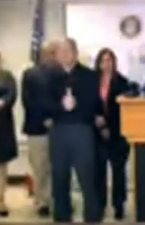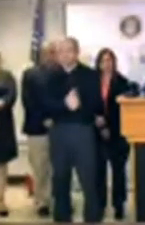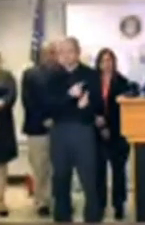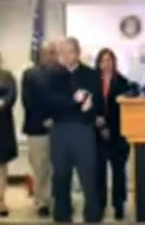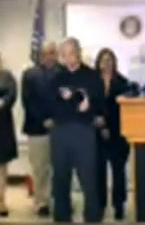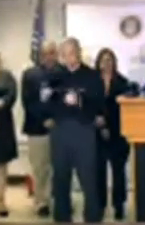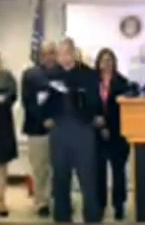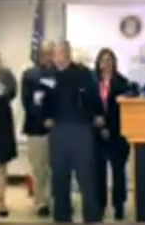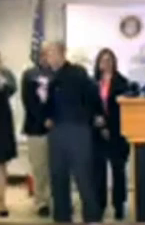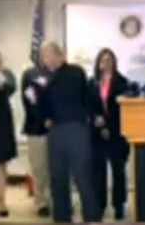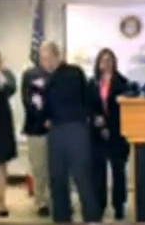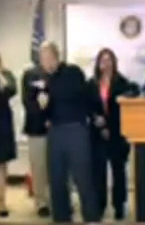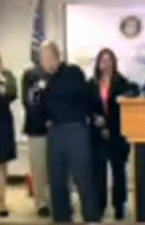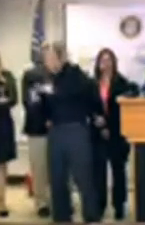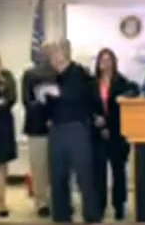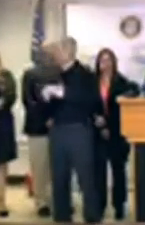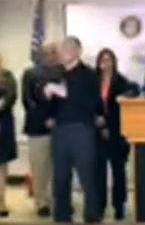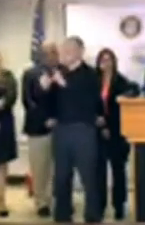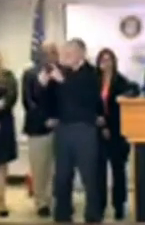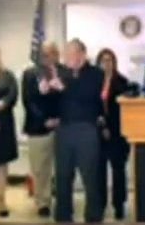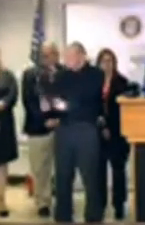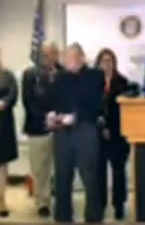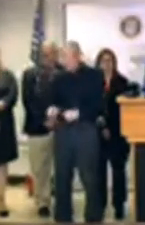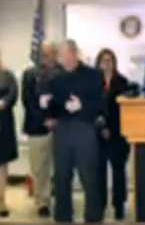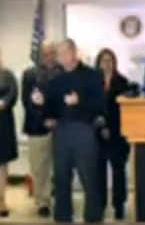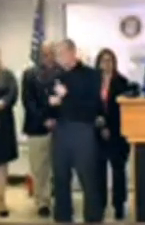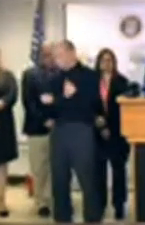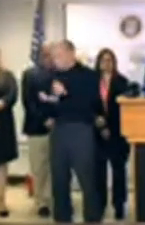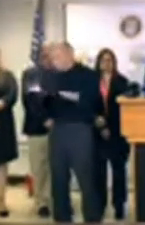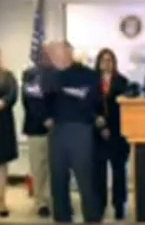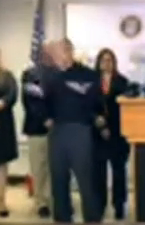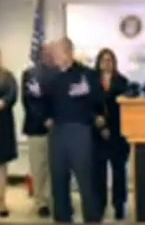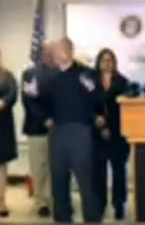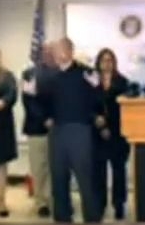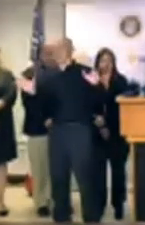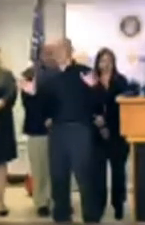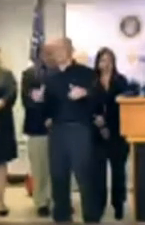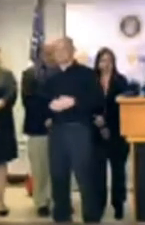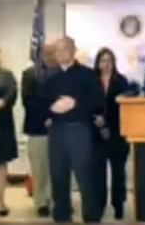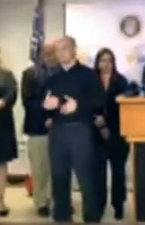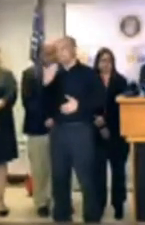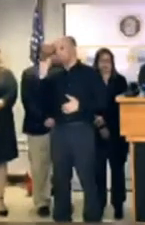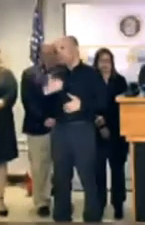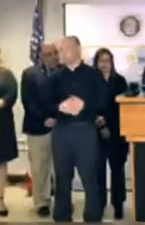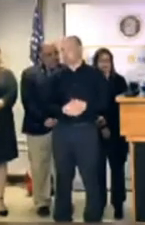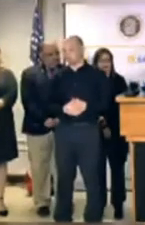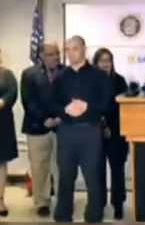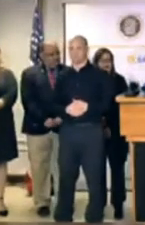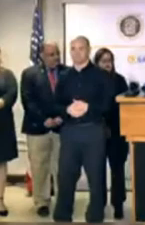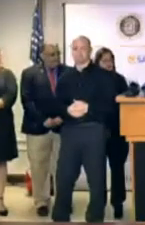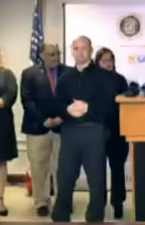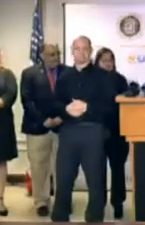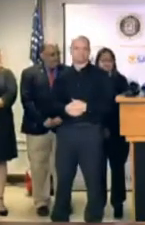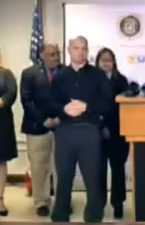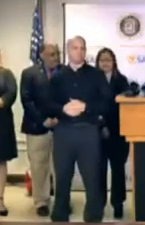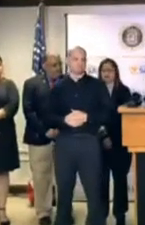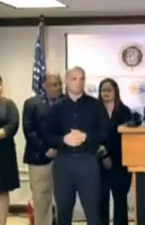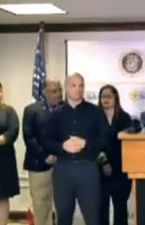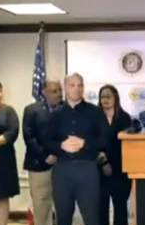para descartar, ¿verdad?, cualquier situación con relación a esa enfermedad. Muchas gracias.